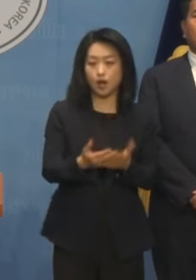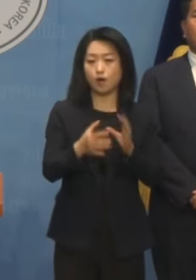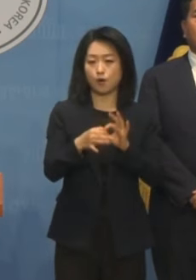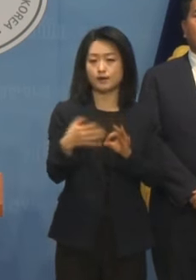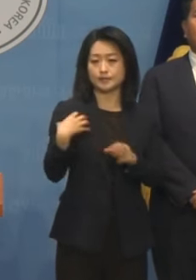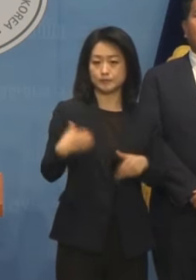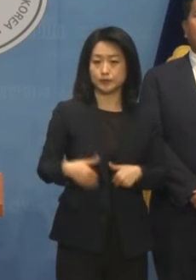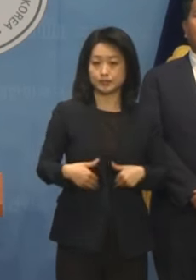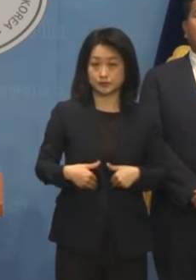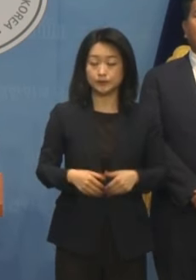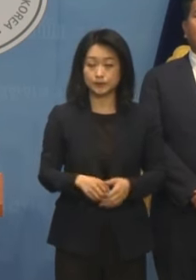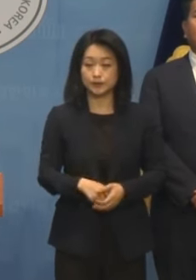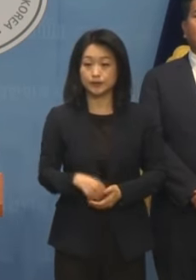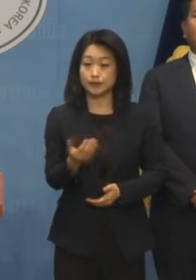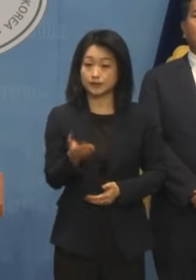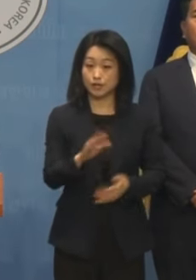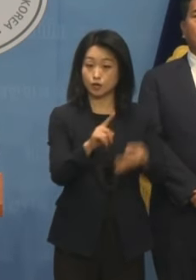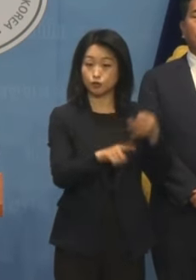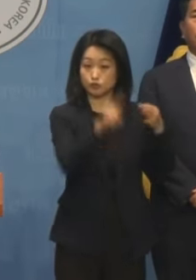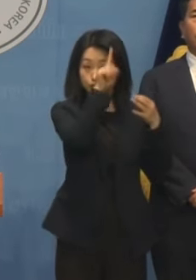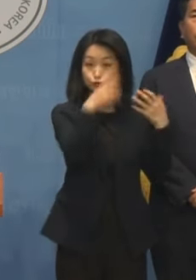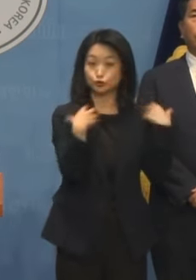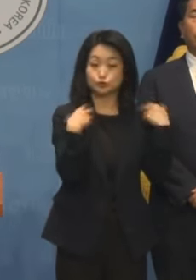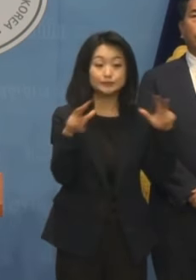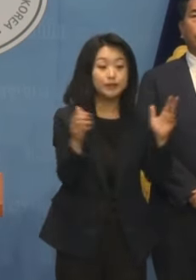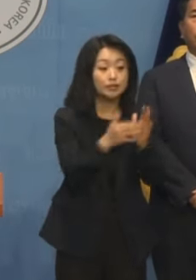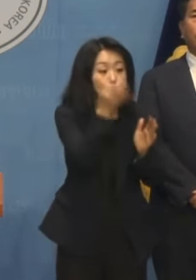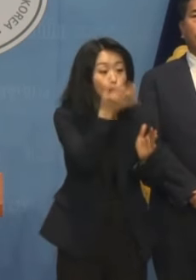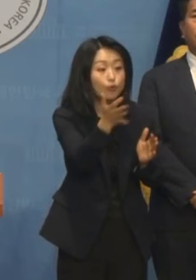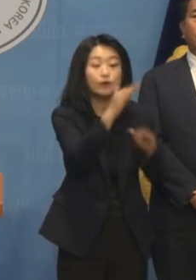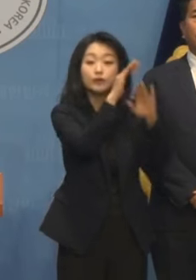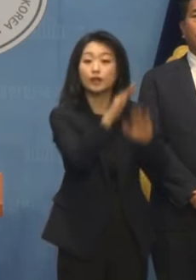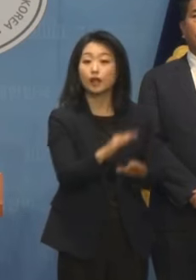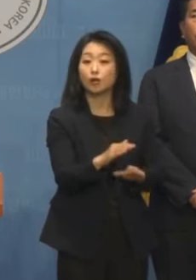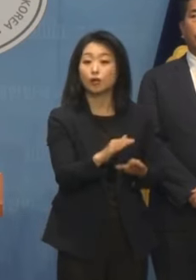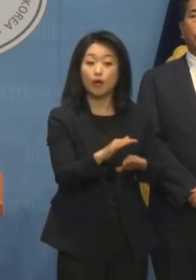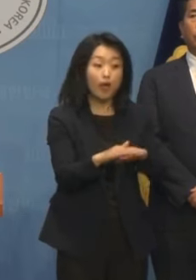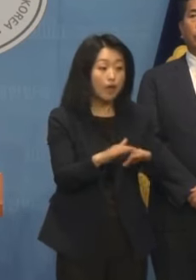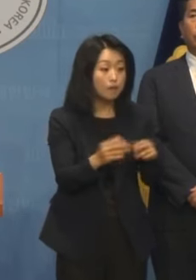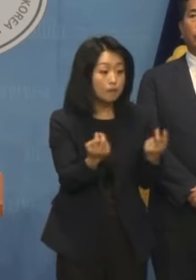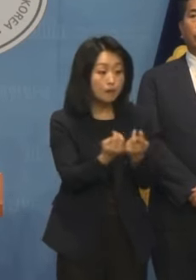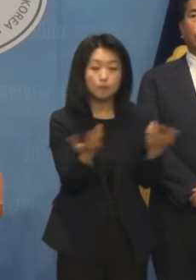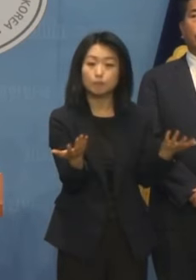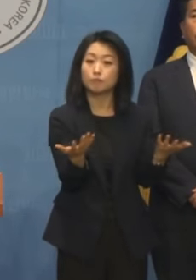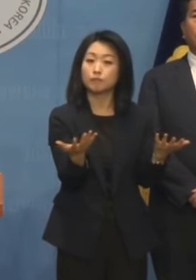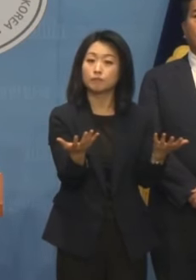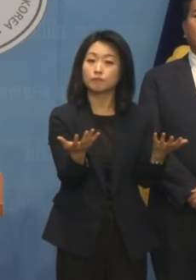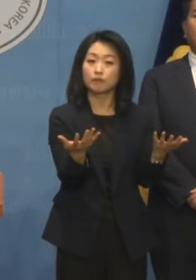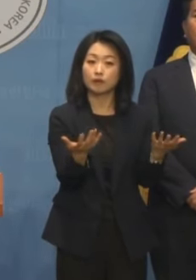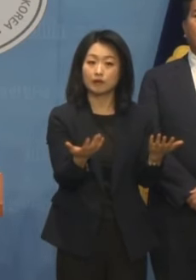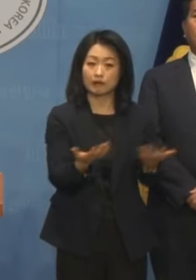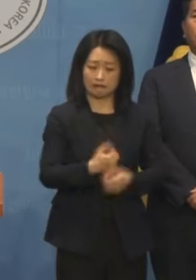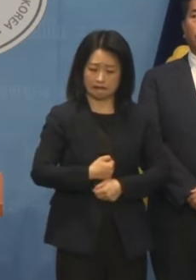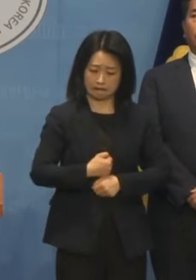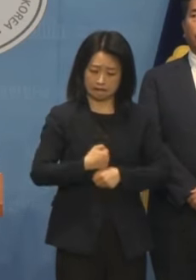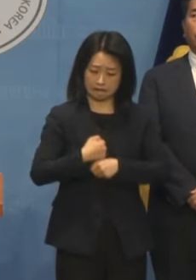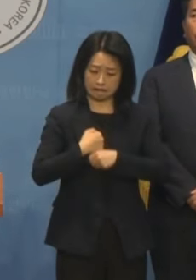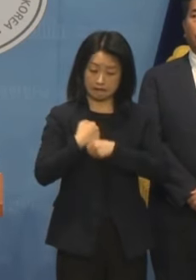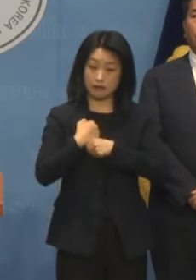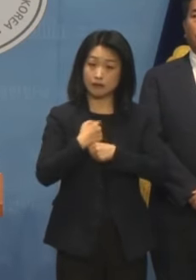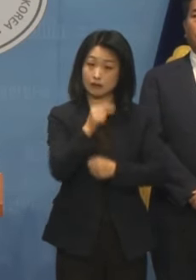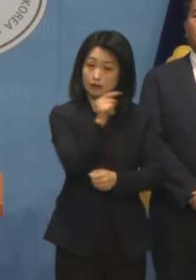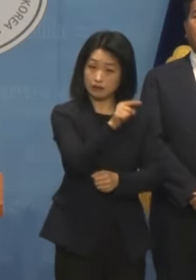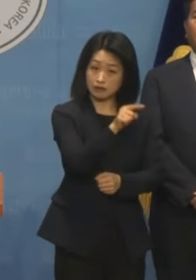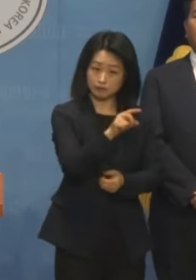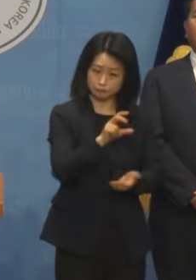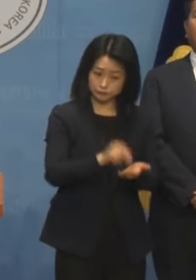과제입니다. 그러나 윤석열 정부가 지금껏 보여준 여러 대처의 모습은 안일하고 부실하다는 비판을